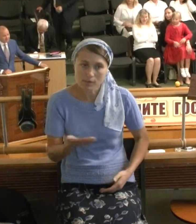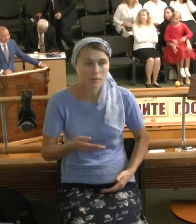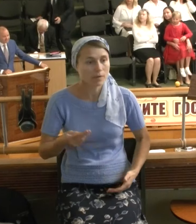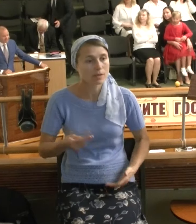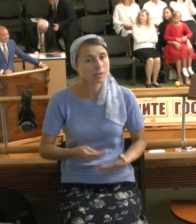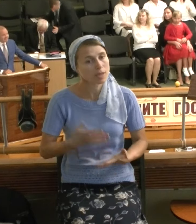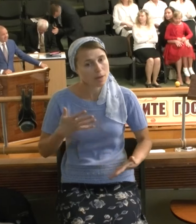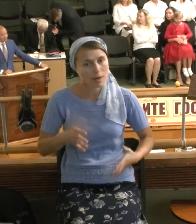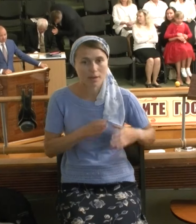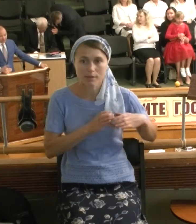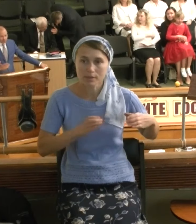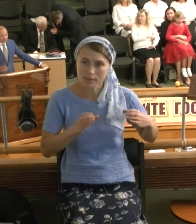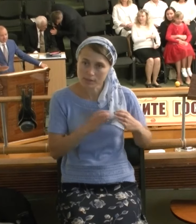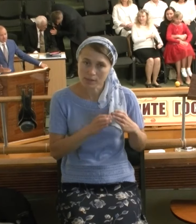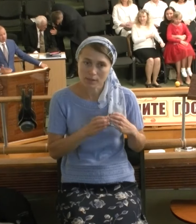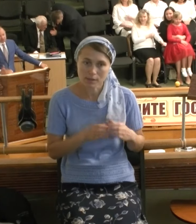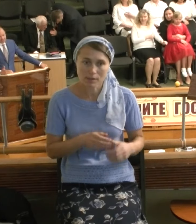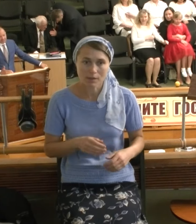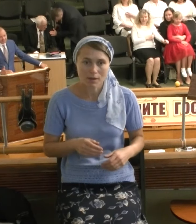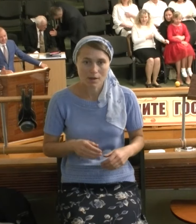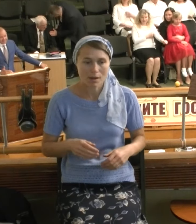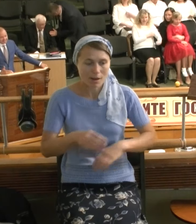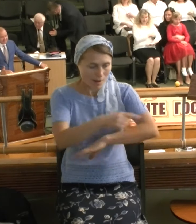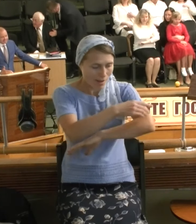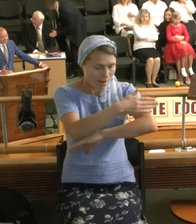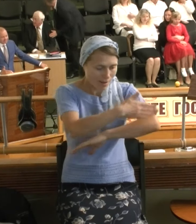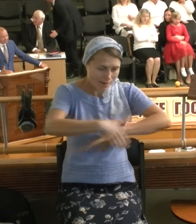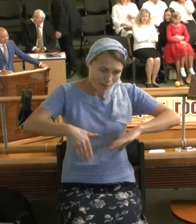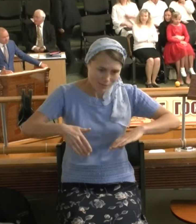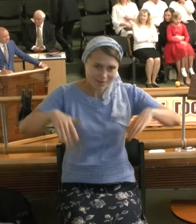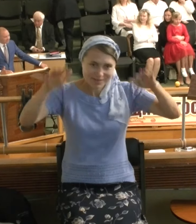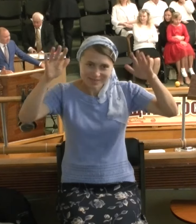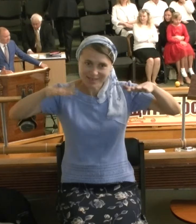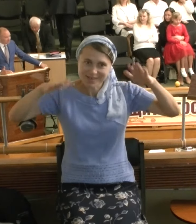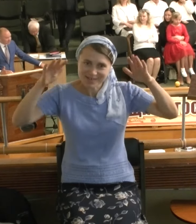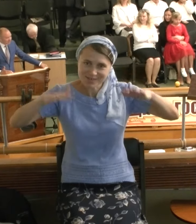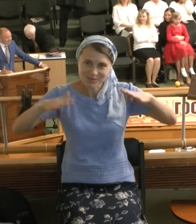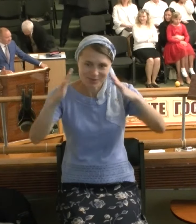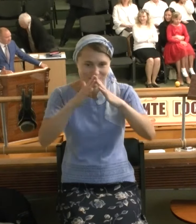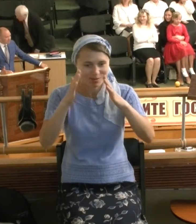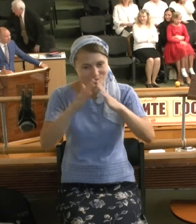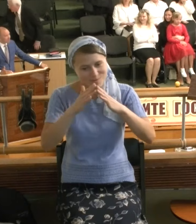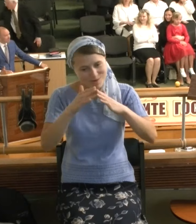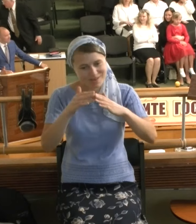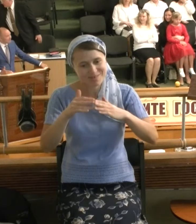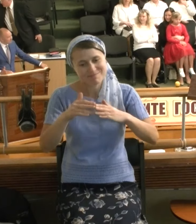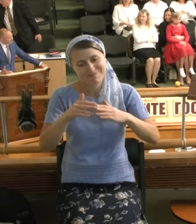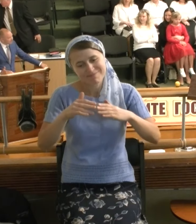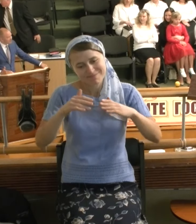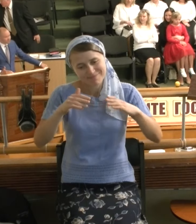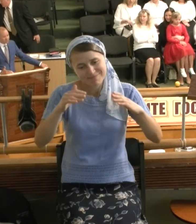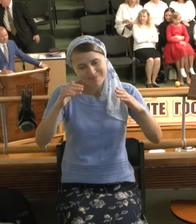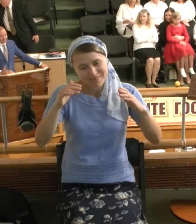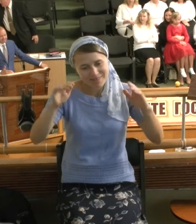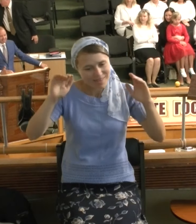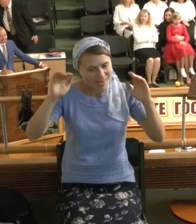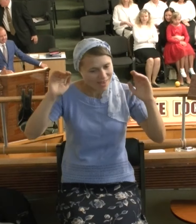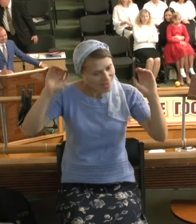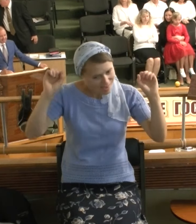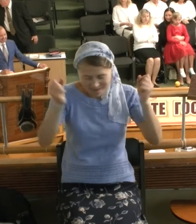дорогая церковь, хоть на улице и дождик, но дома сидеть невозможно, потому что мы знаем, что дети